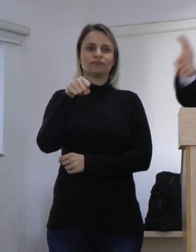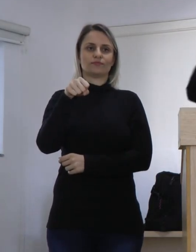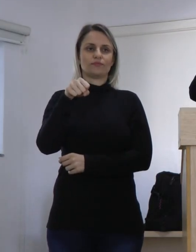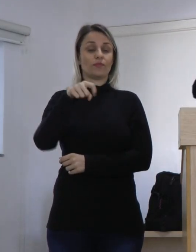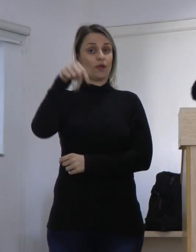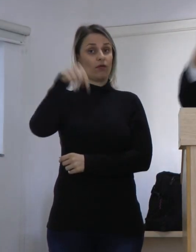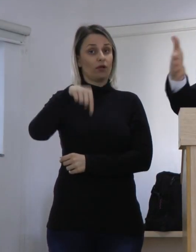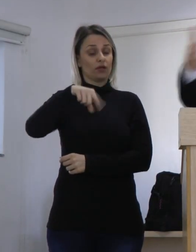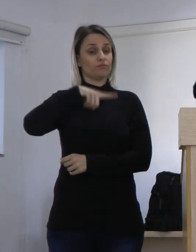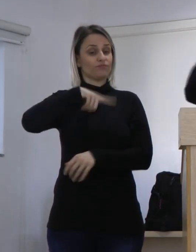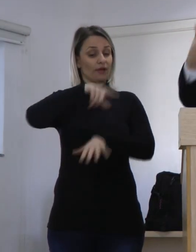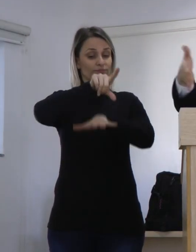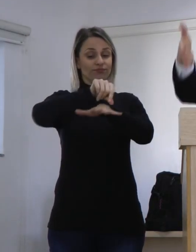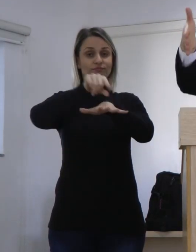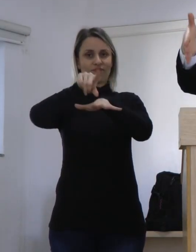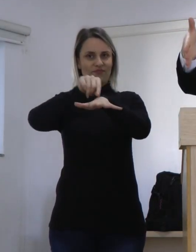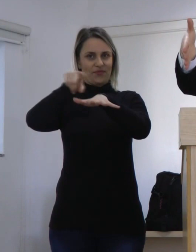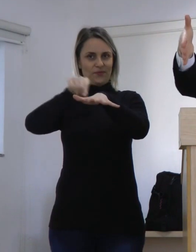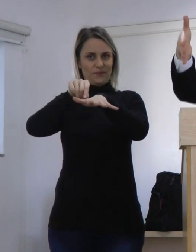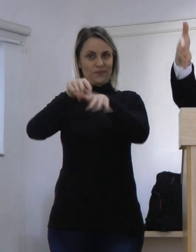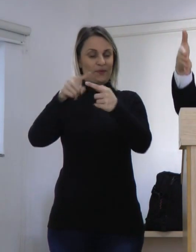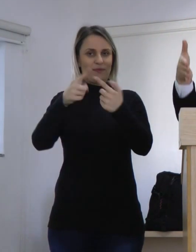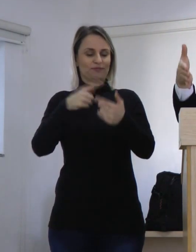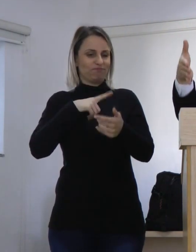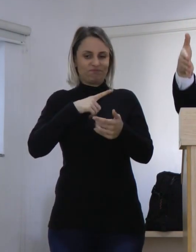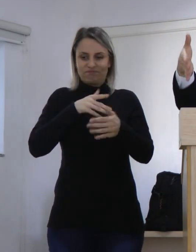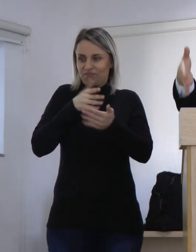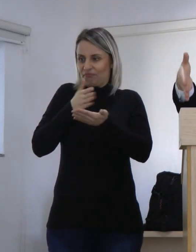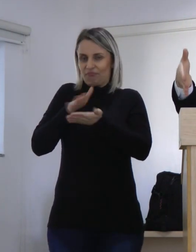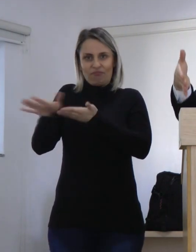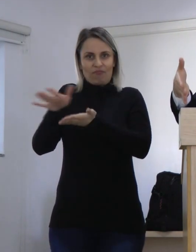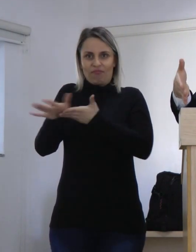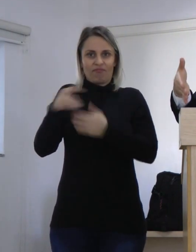tem um livre-arbítrio, mas não consegue fugir muito da programação reencarnatória.